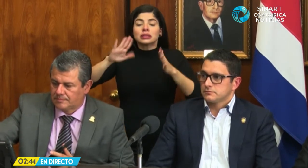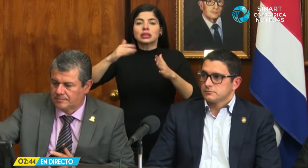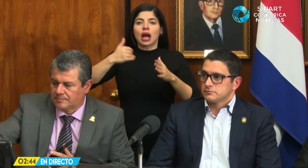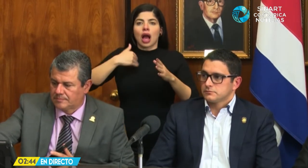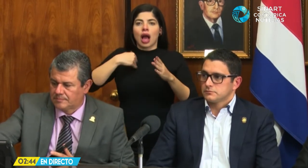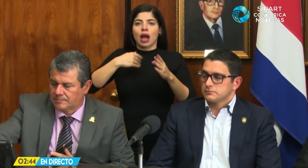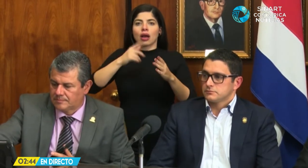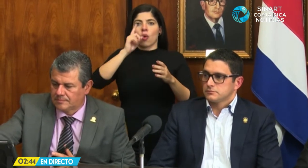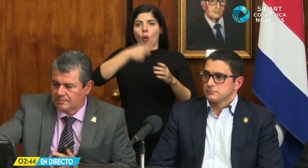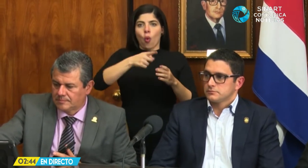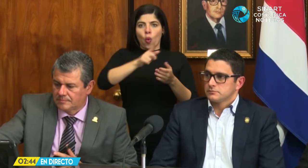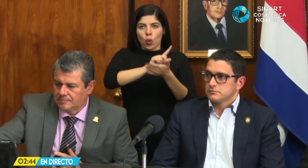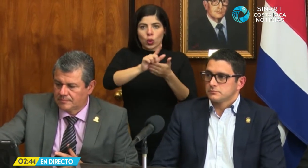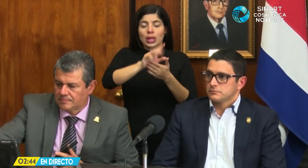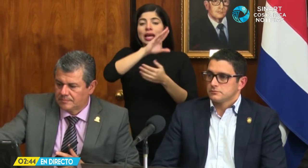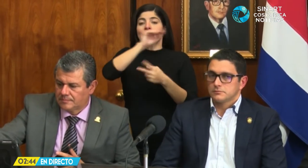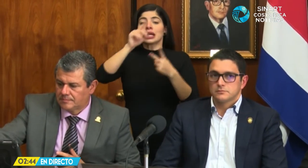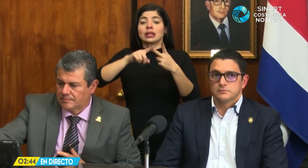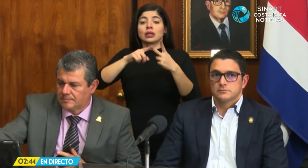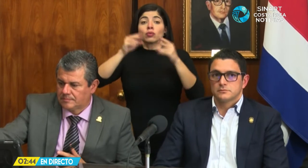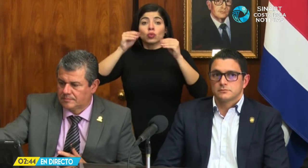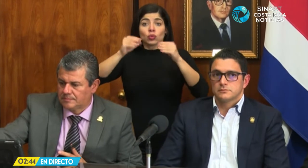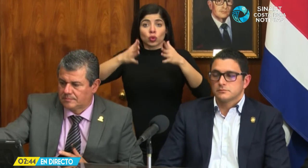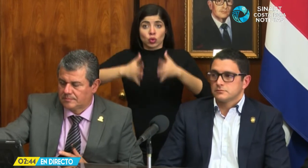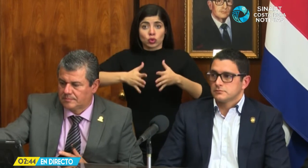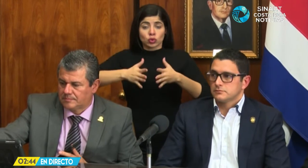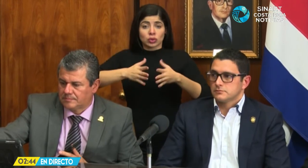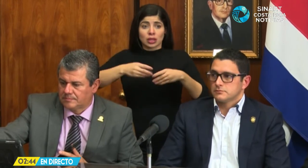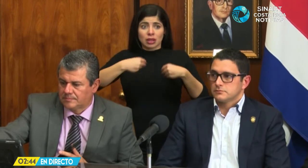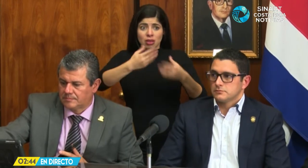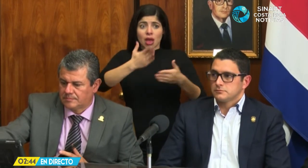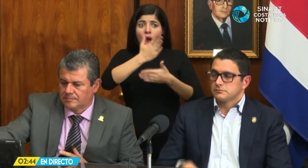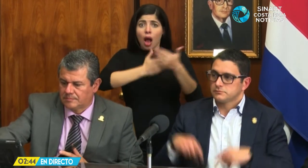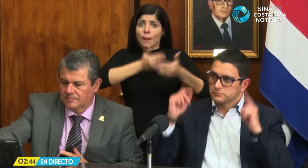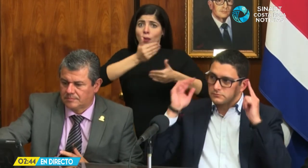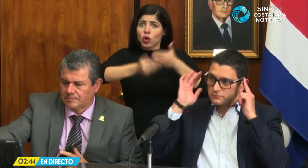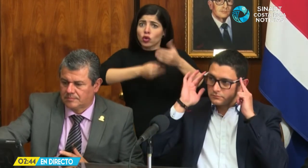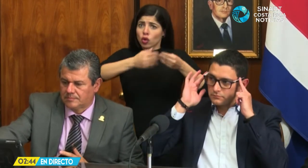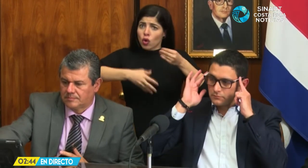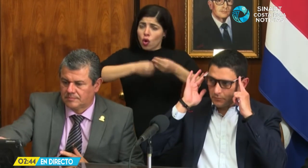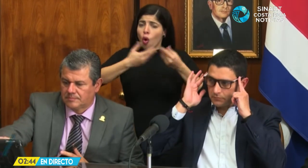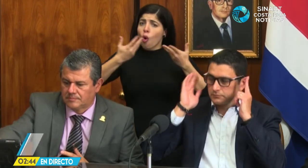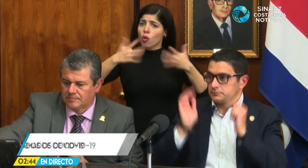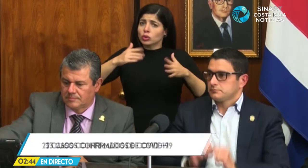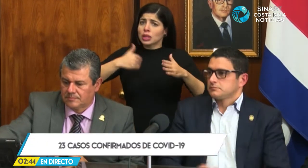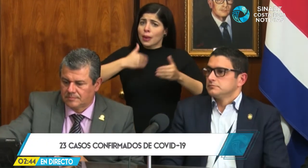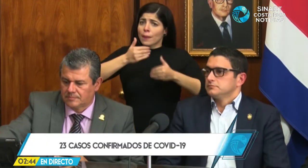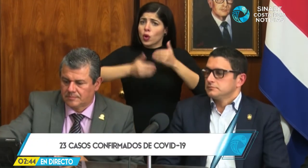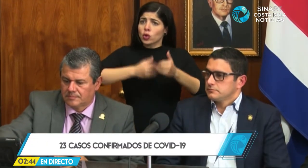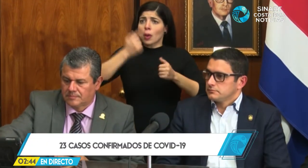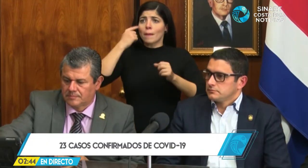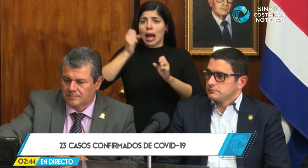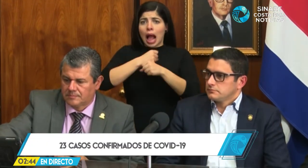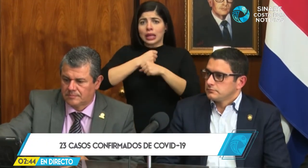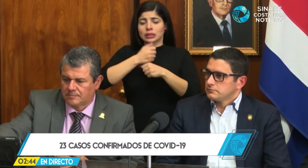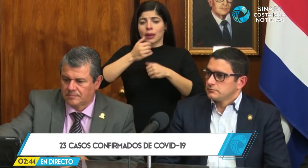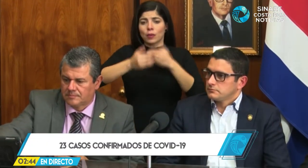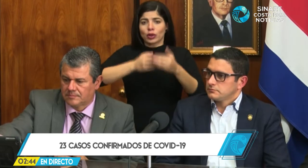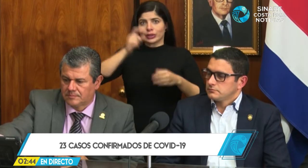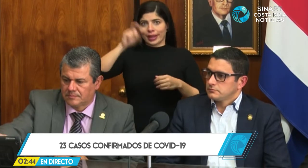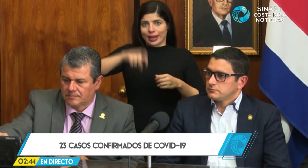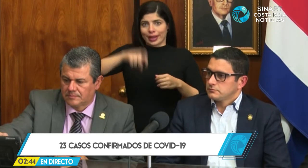y si efectivamente al personal docente se emite algún protocolo adicional o ya contaban con él para que puedan hacer el procedimiento que